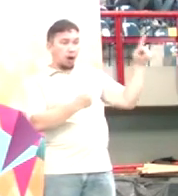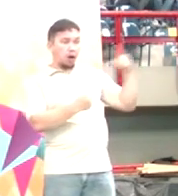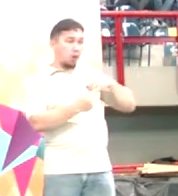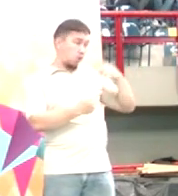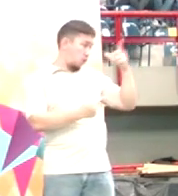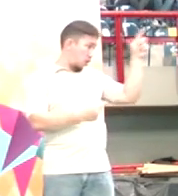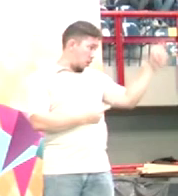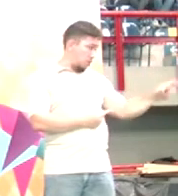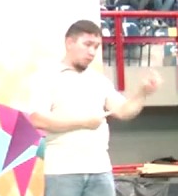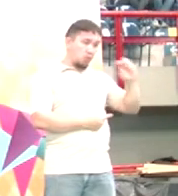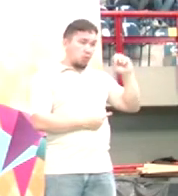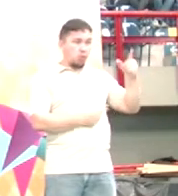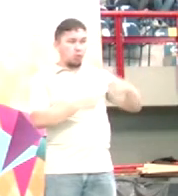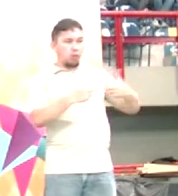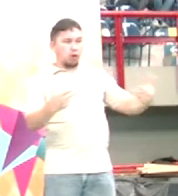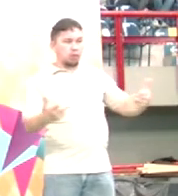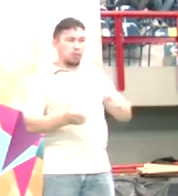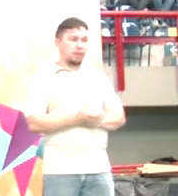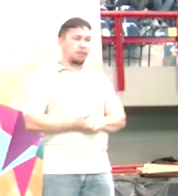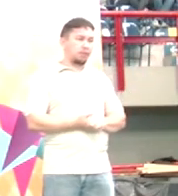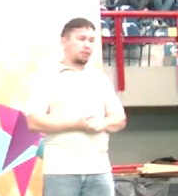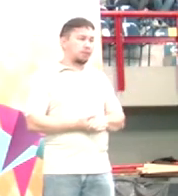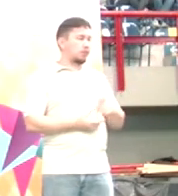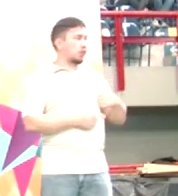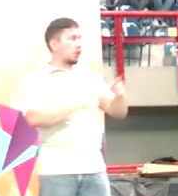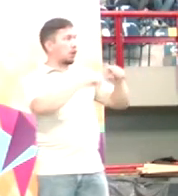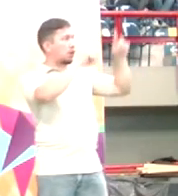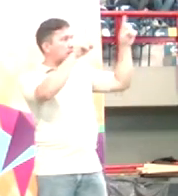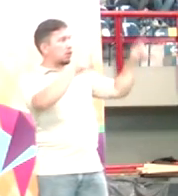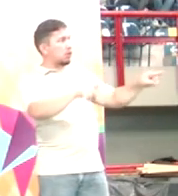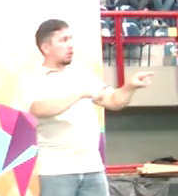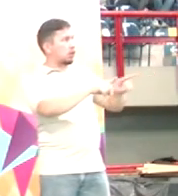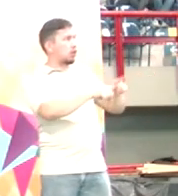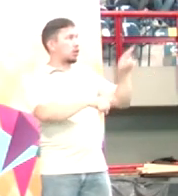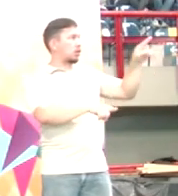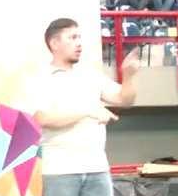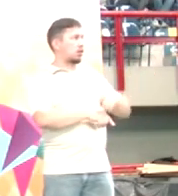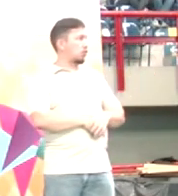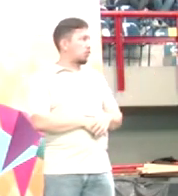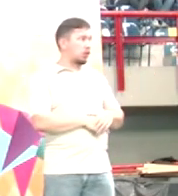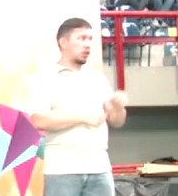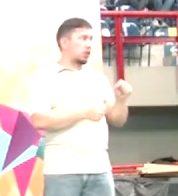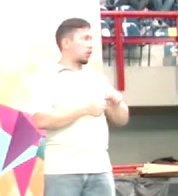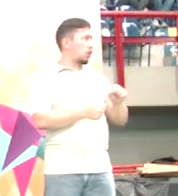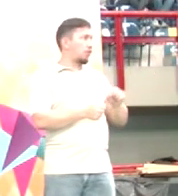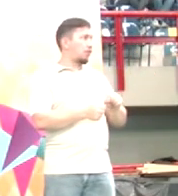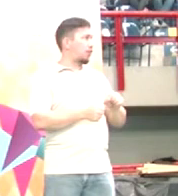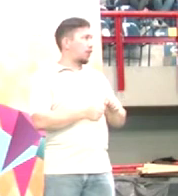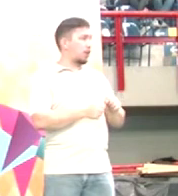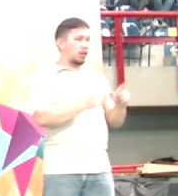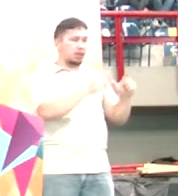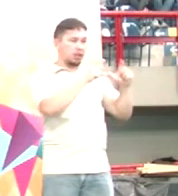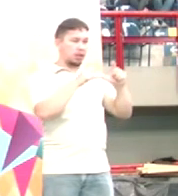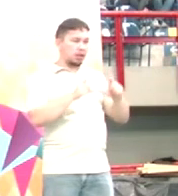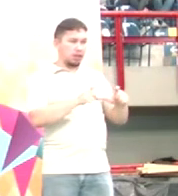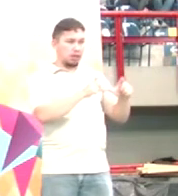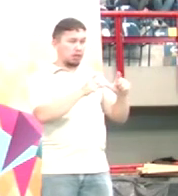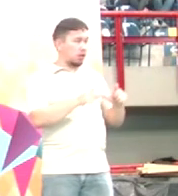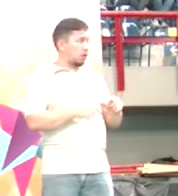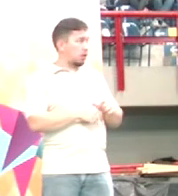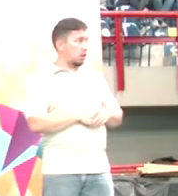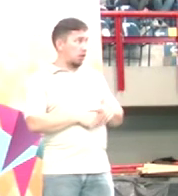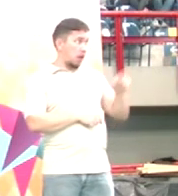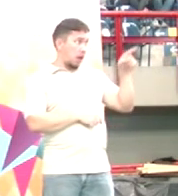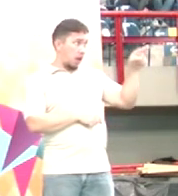ou alguém. Se eu dissesse, a lousa não reproduz imagem, eu não posso dizer,